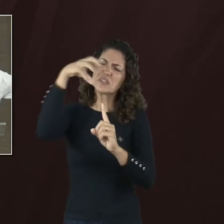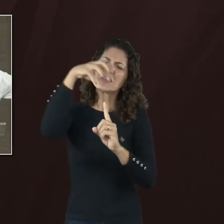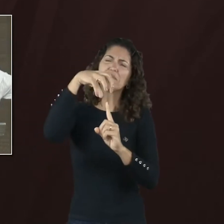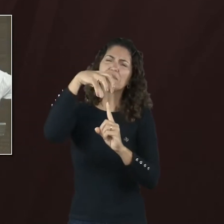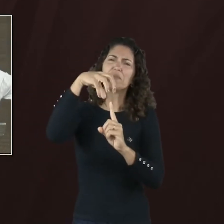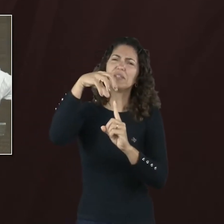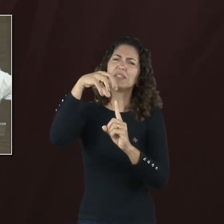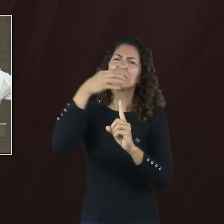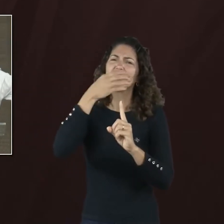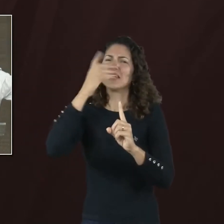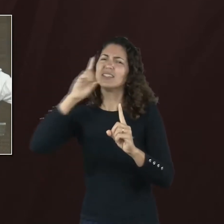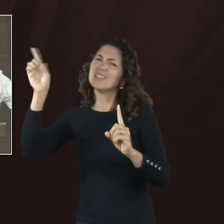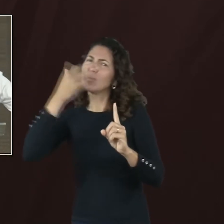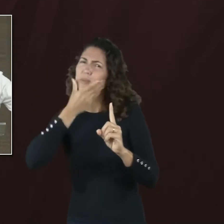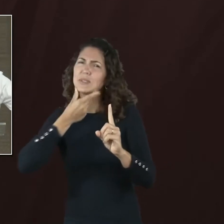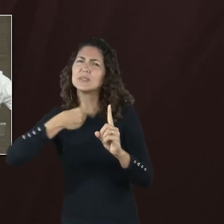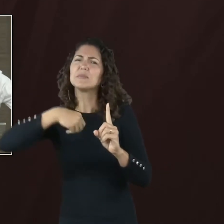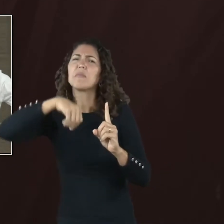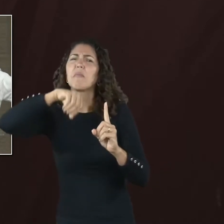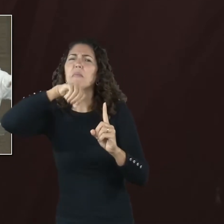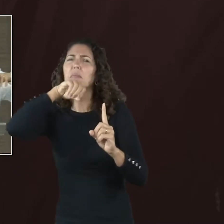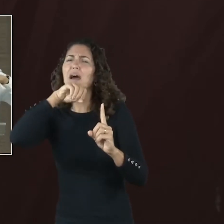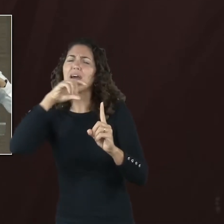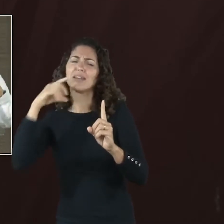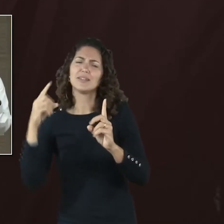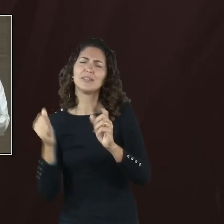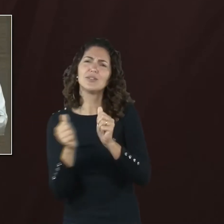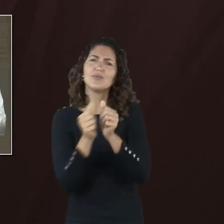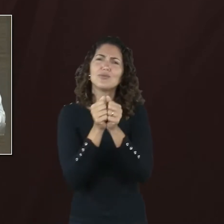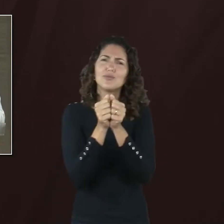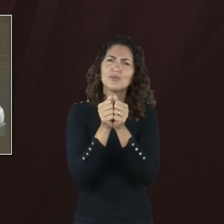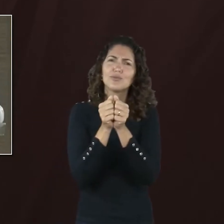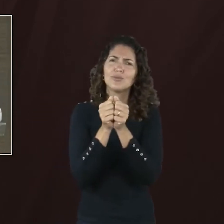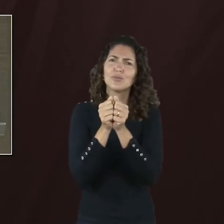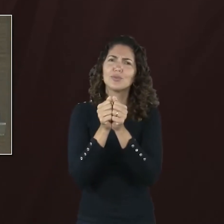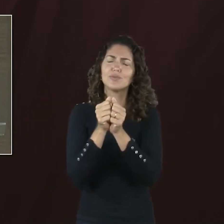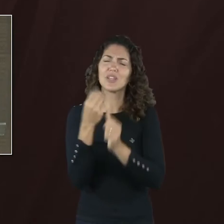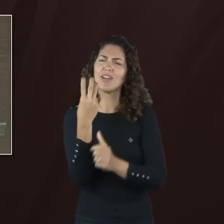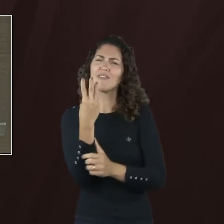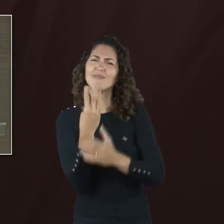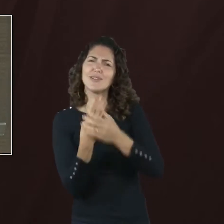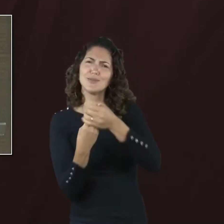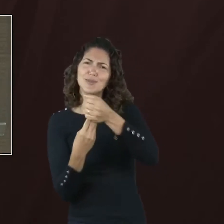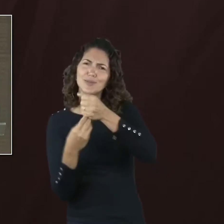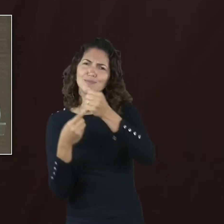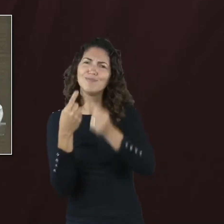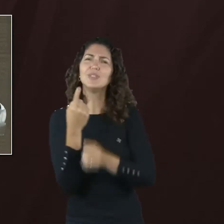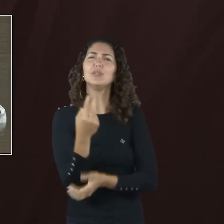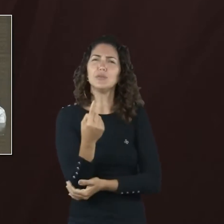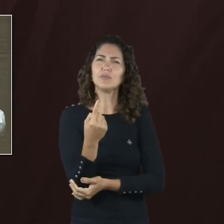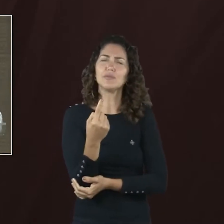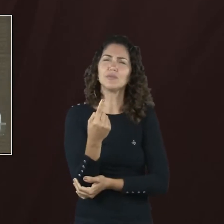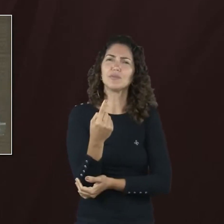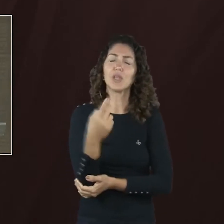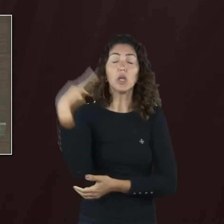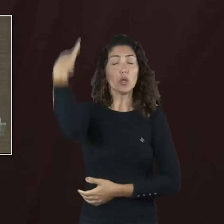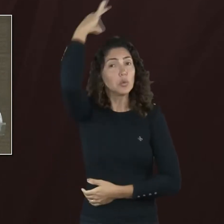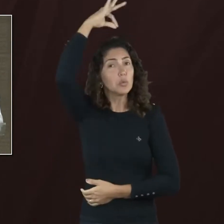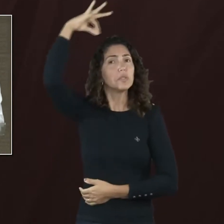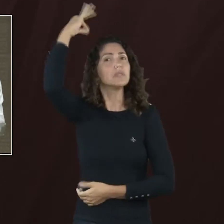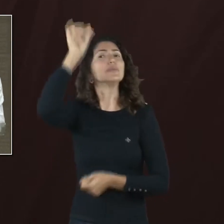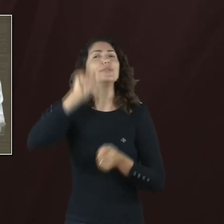Pai. Vocês estão entendendo? Então, irmãos, graças a Deus, hoje é o Espírito que faz todas as